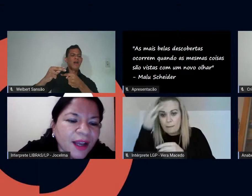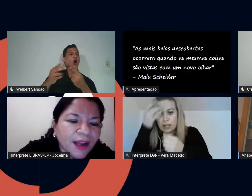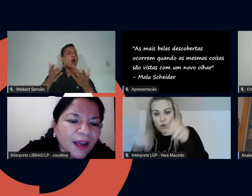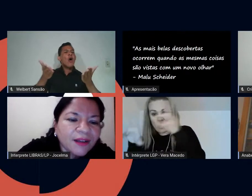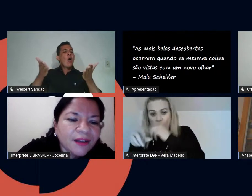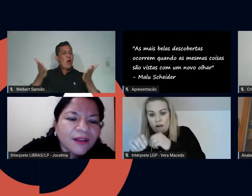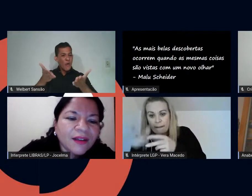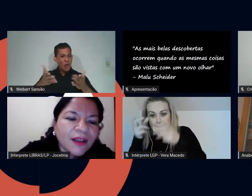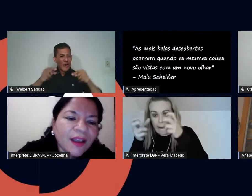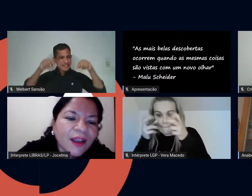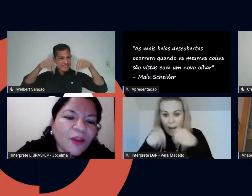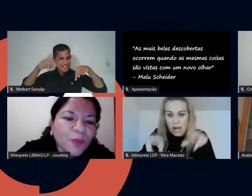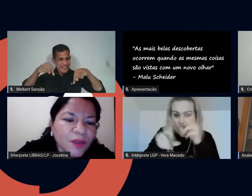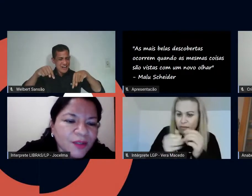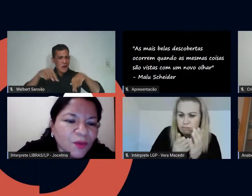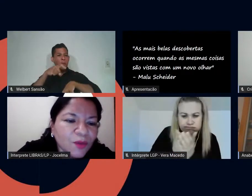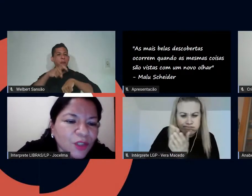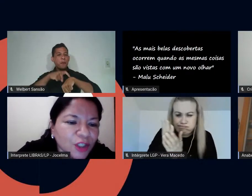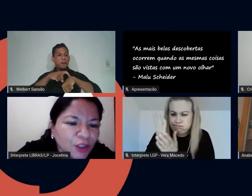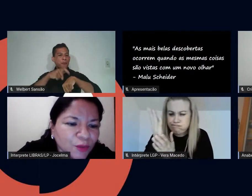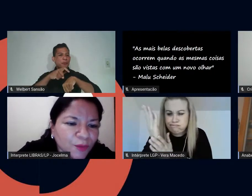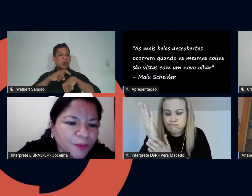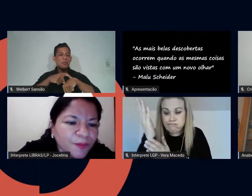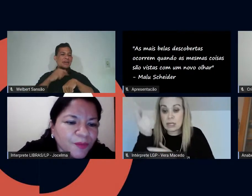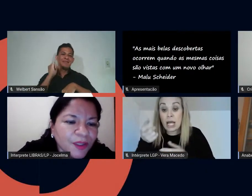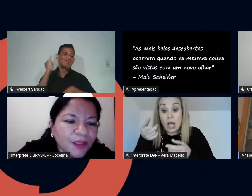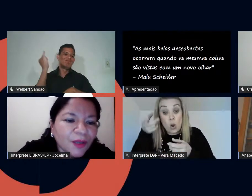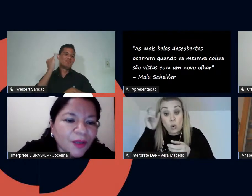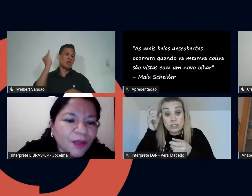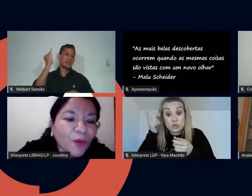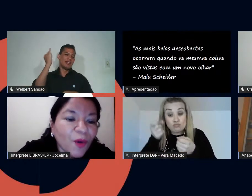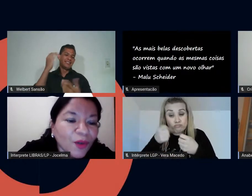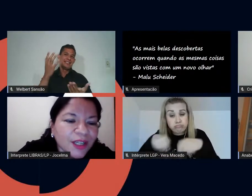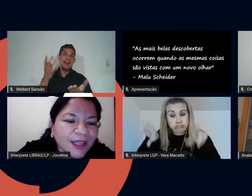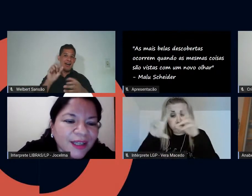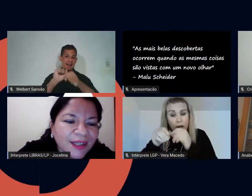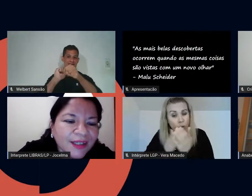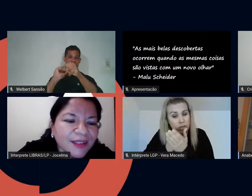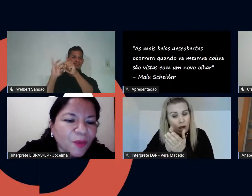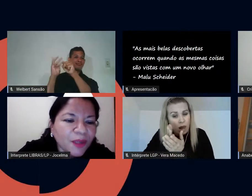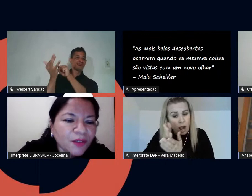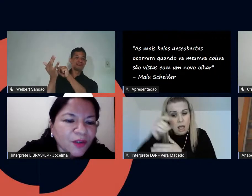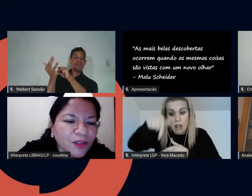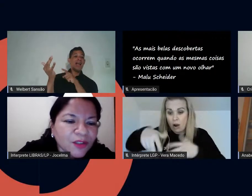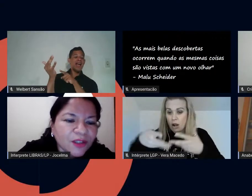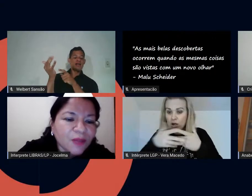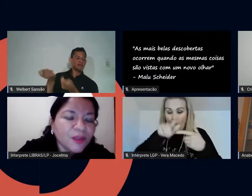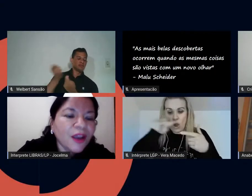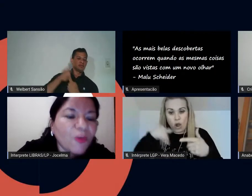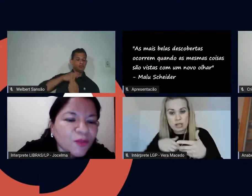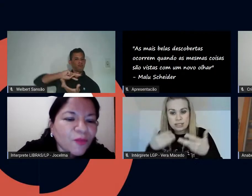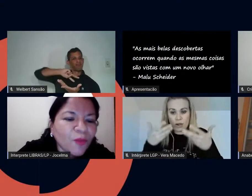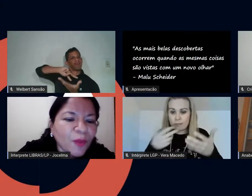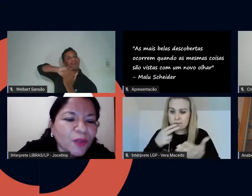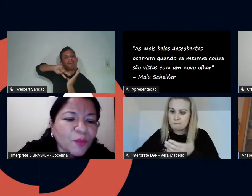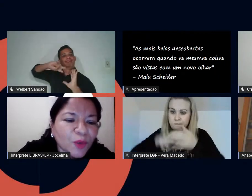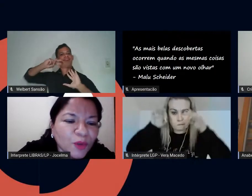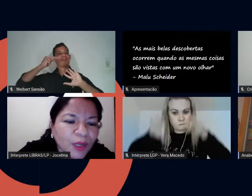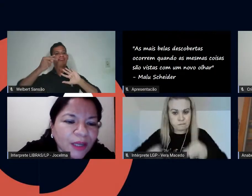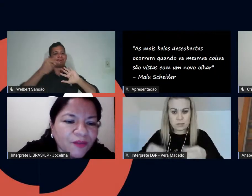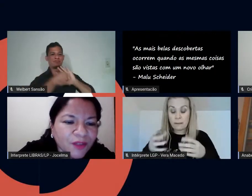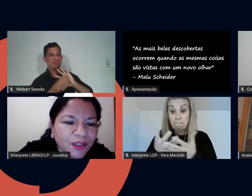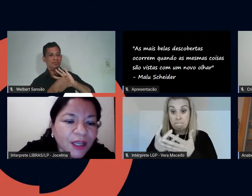Ressignificar é um processo contínuo. Então, hoje aqui, nesse momento que nós estamos, é realmente um momento muito